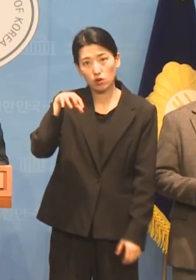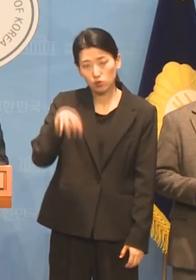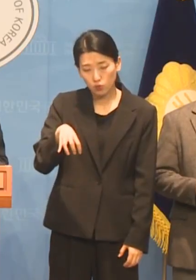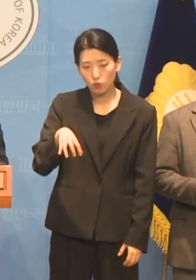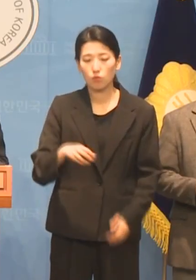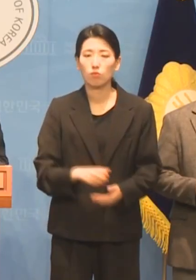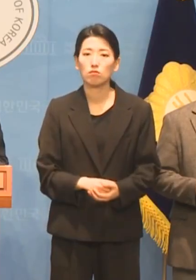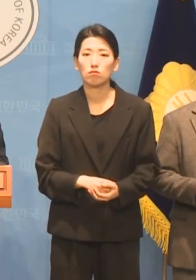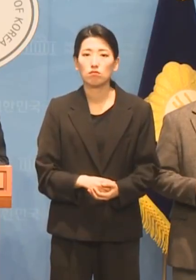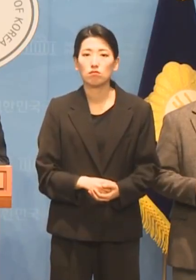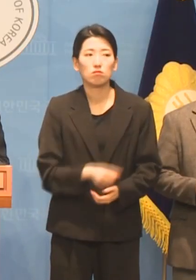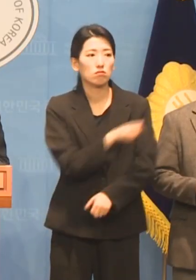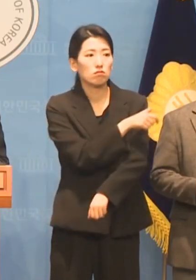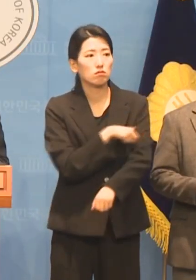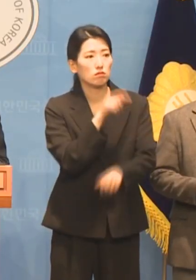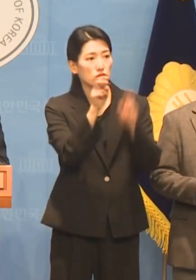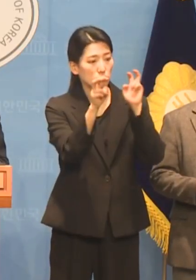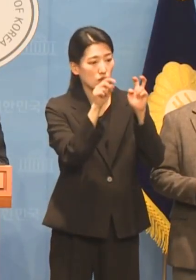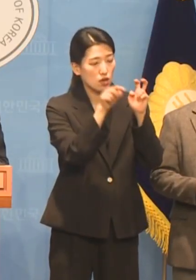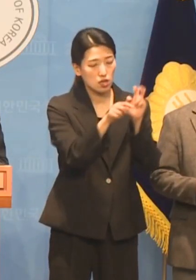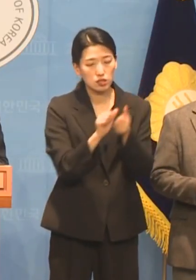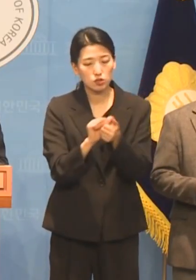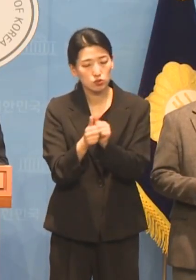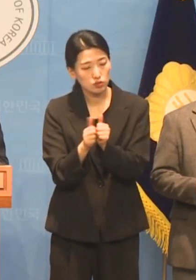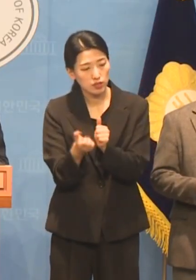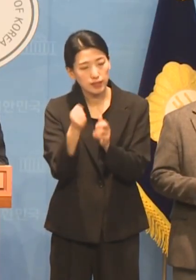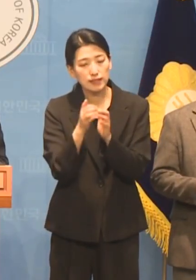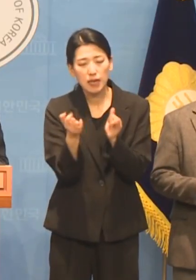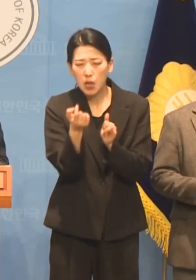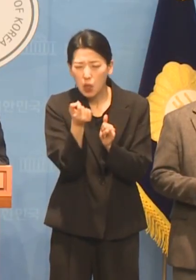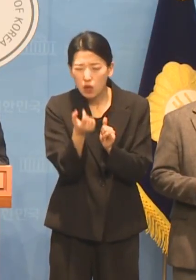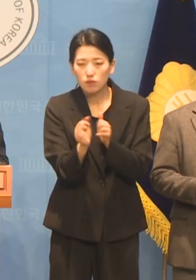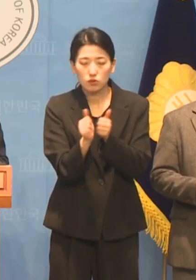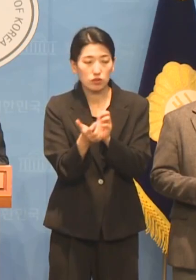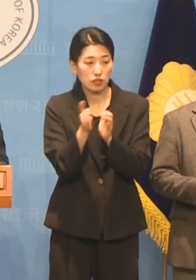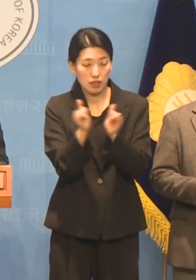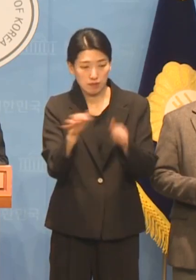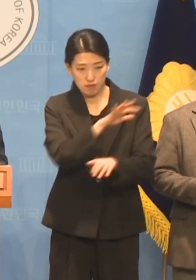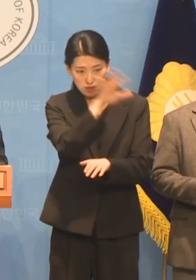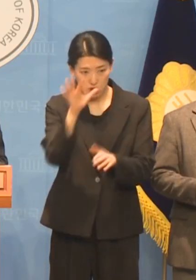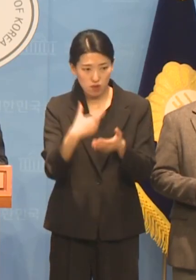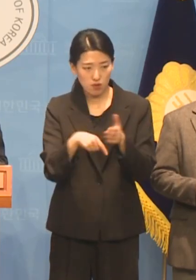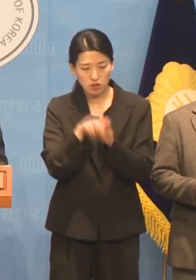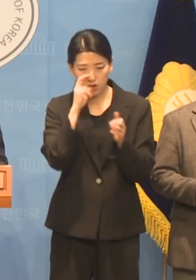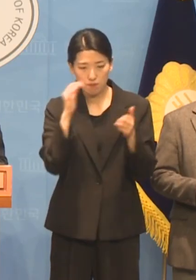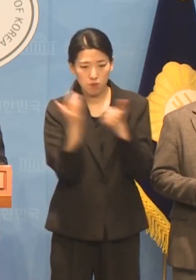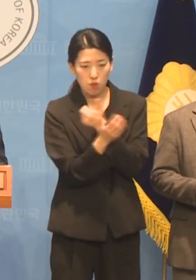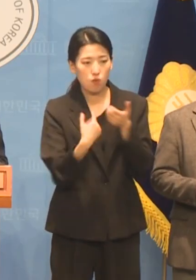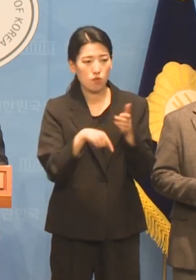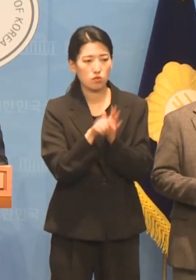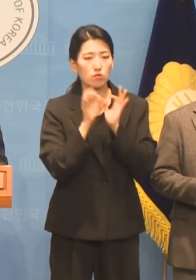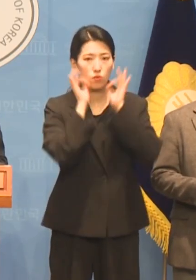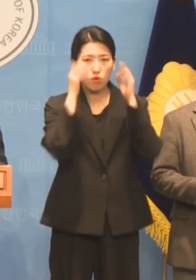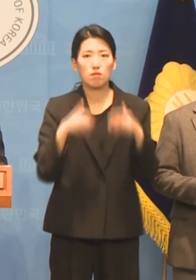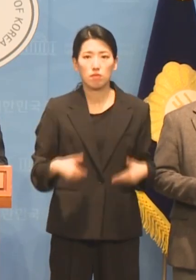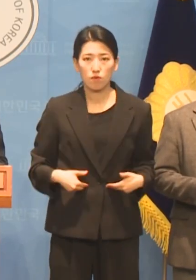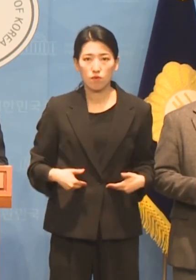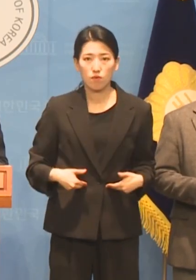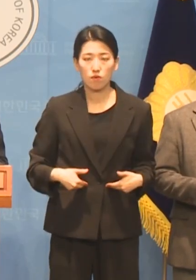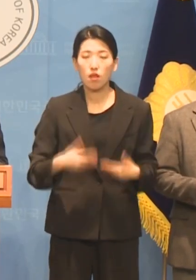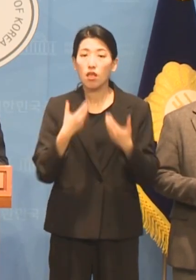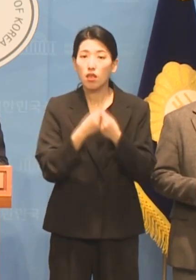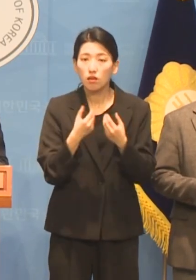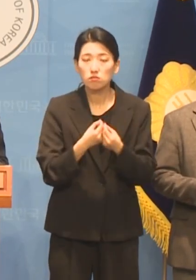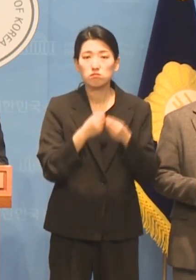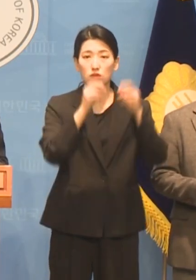이사에게 주주의 이익을 보호할 의무가 있음을 인정하고 나아가 회사의 조직재편 과정에서 이사의 행위로